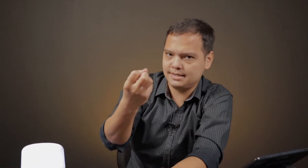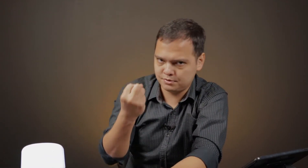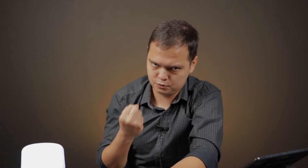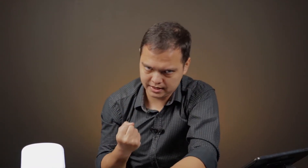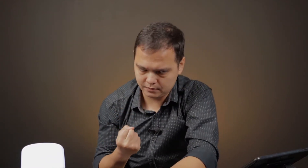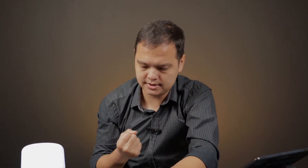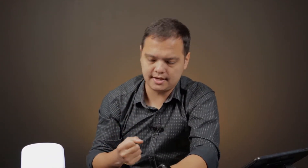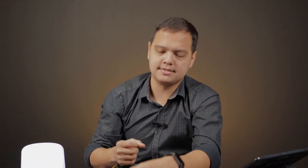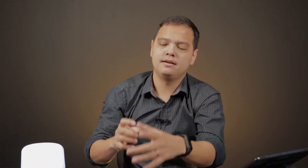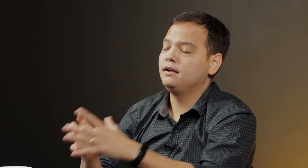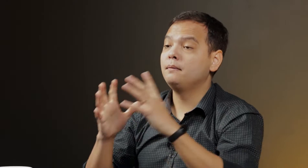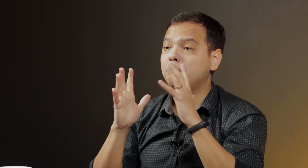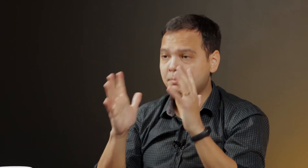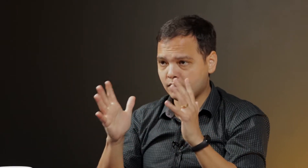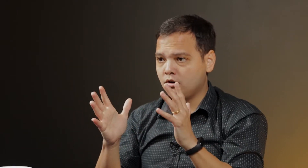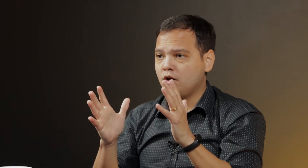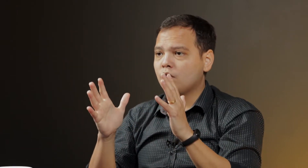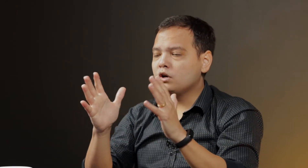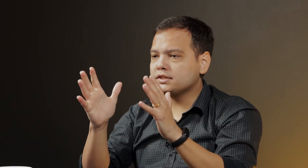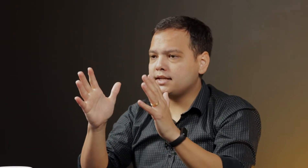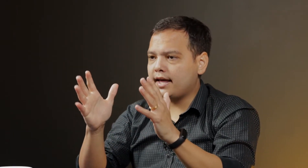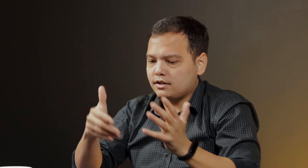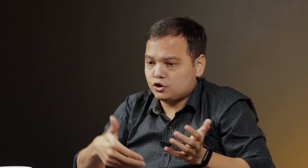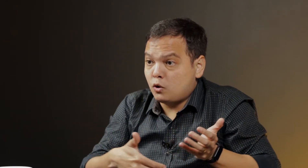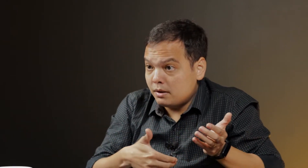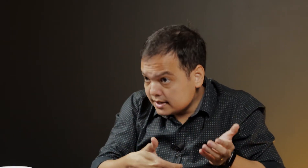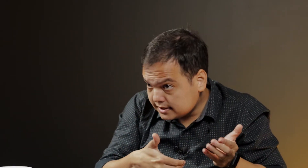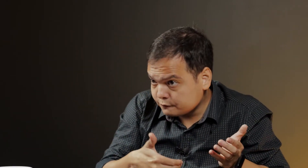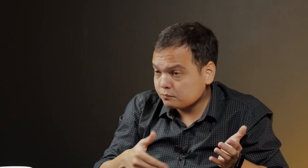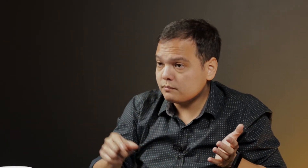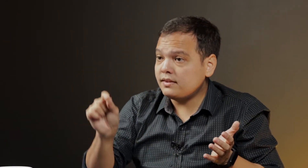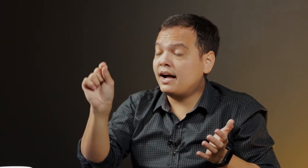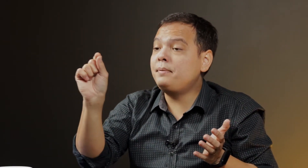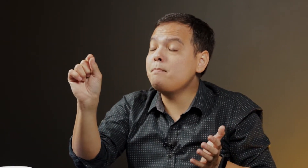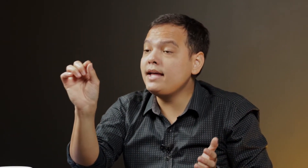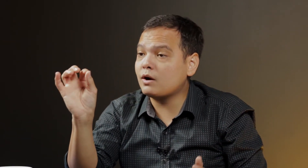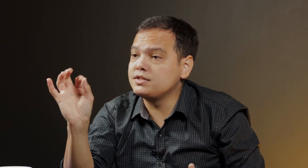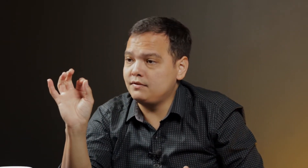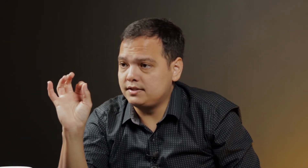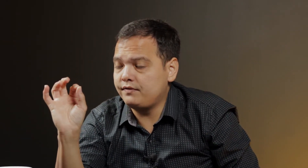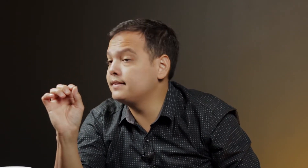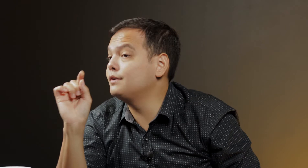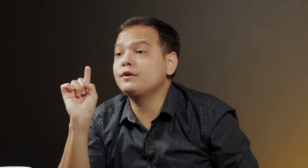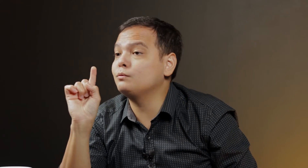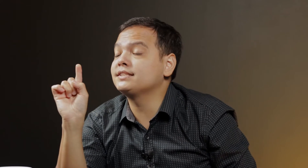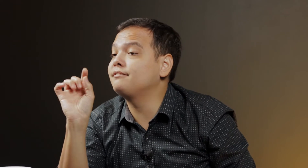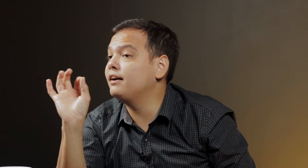trazemos isso para a língua de sinais. Primeiro, quando você era só um bebezinho, a primeira coisa que você fez não foi começar a